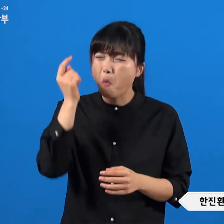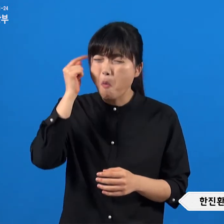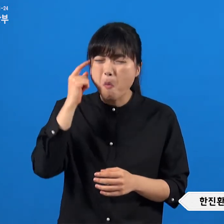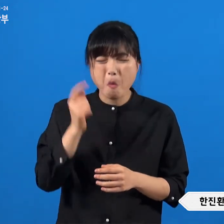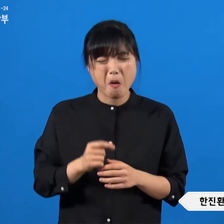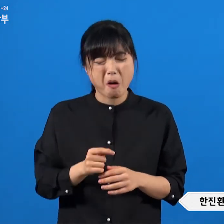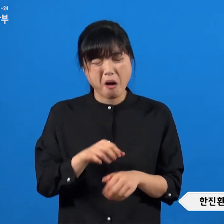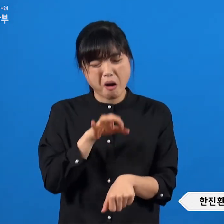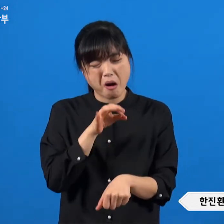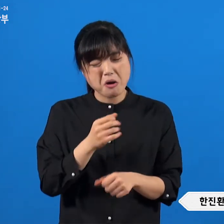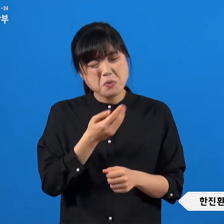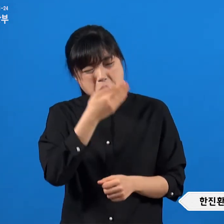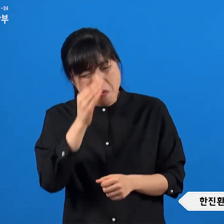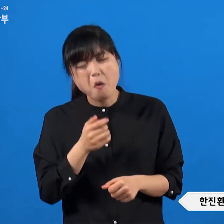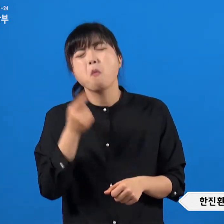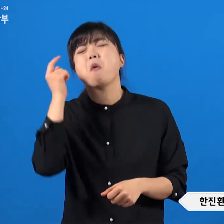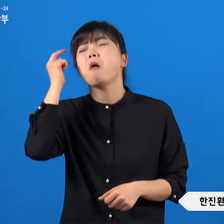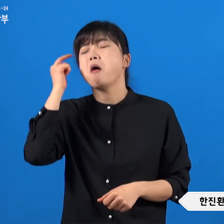해?